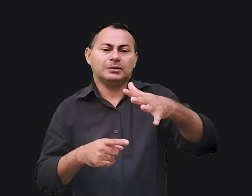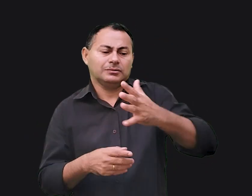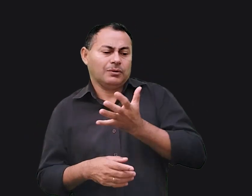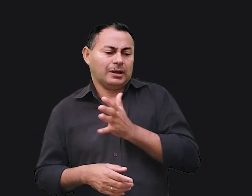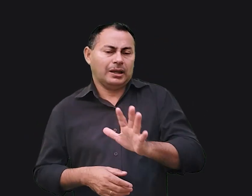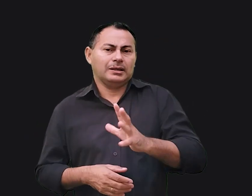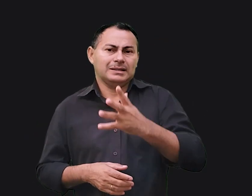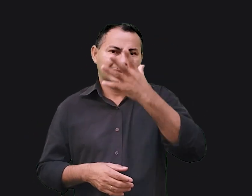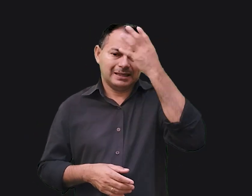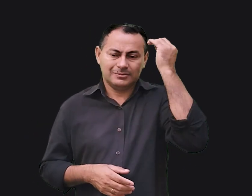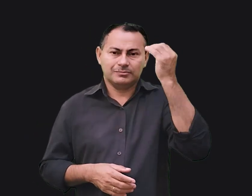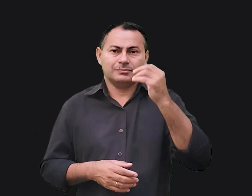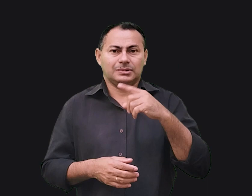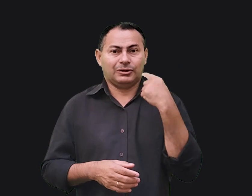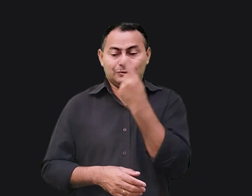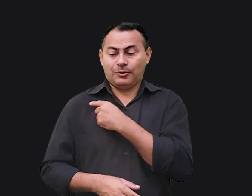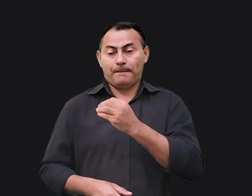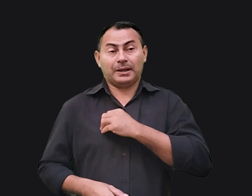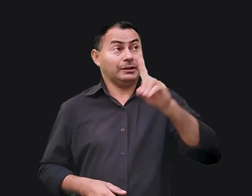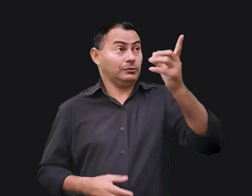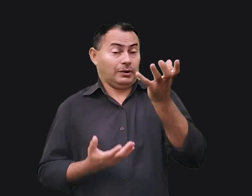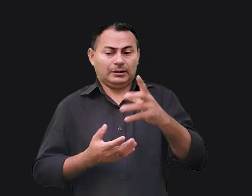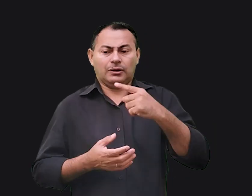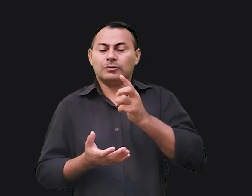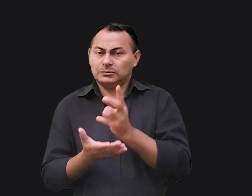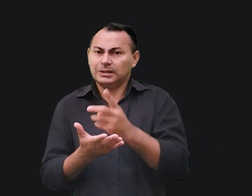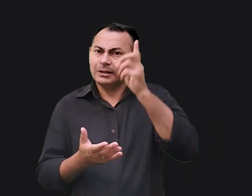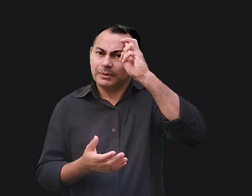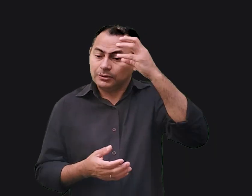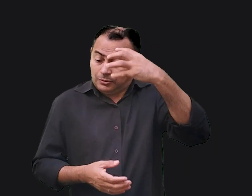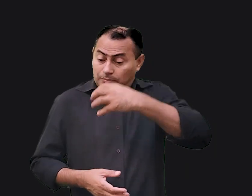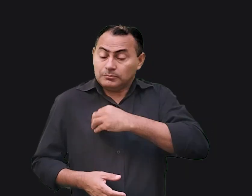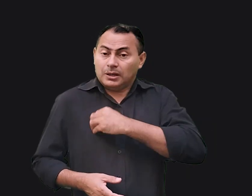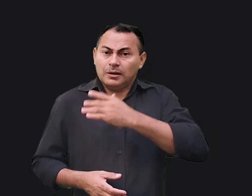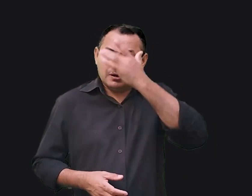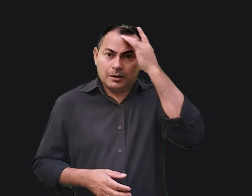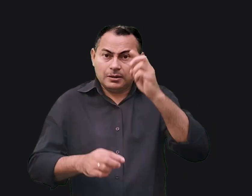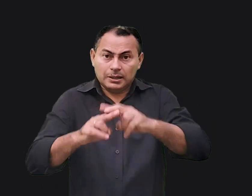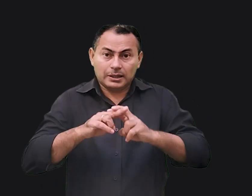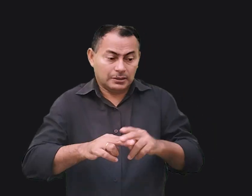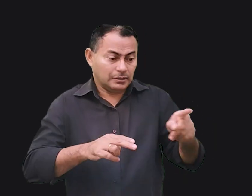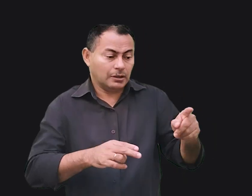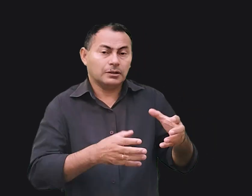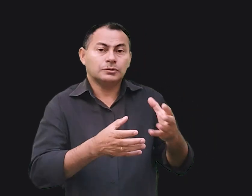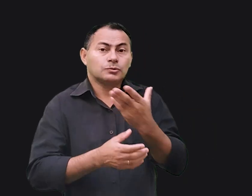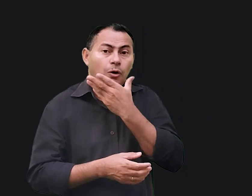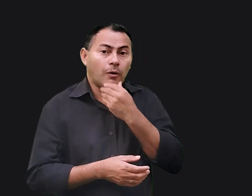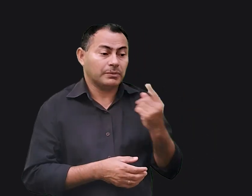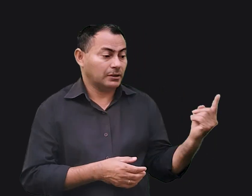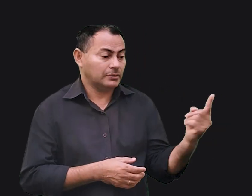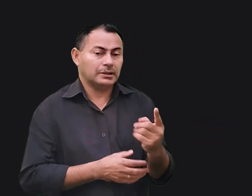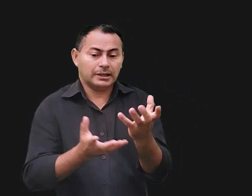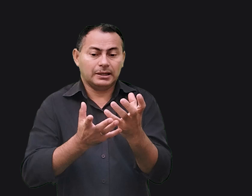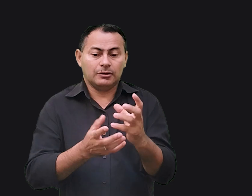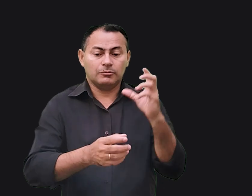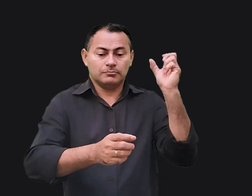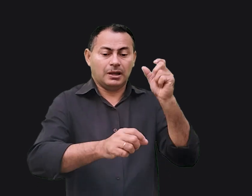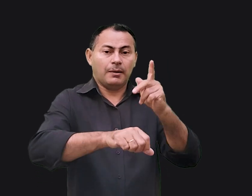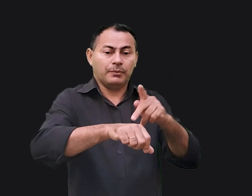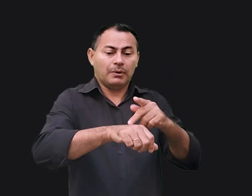não quer que nos esqueçamos que somos pecadores. E foi por isso que aquelas pessoas, aqueles homens, que queriam apedrejar a